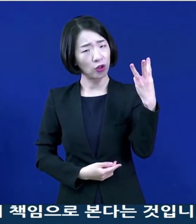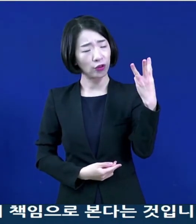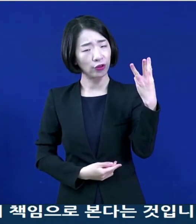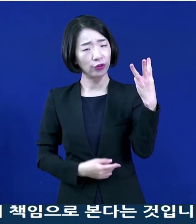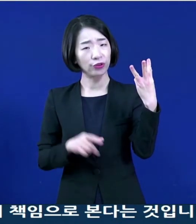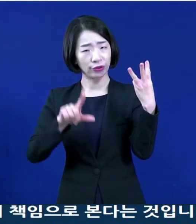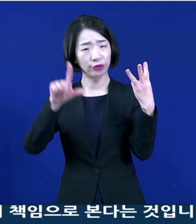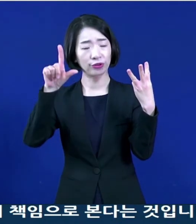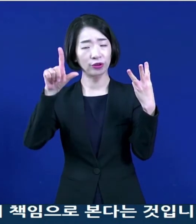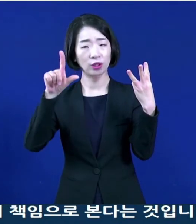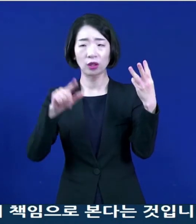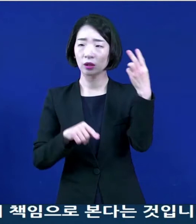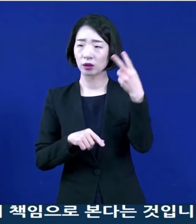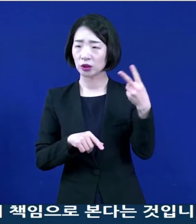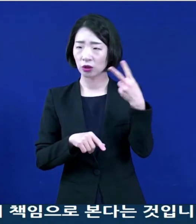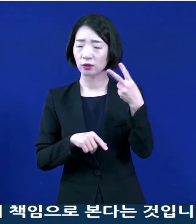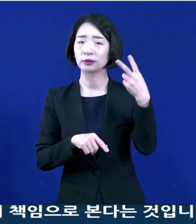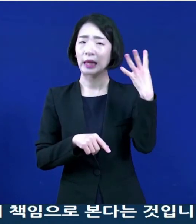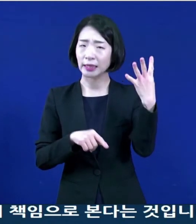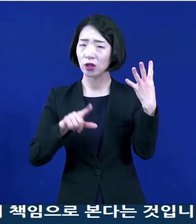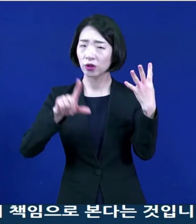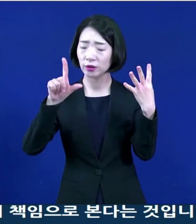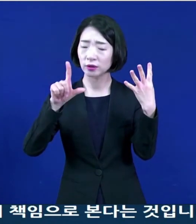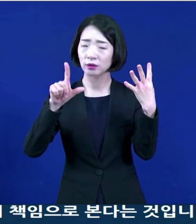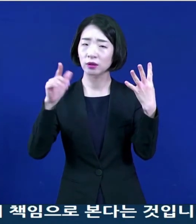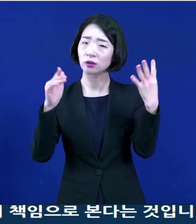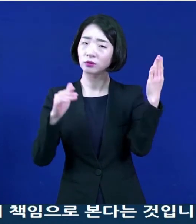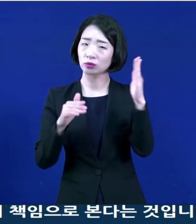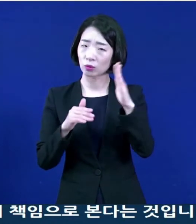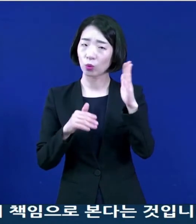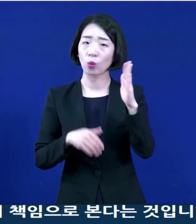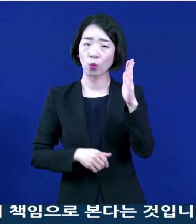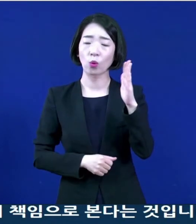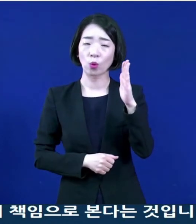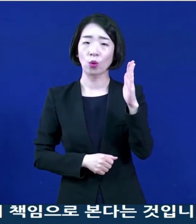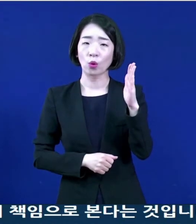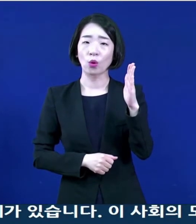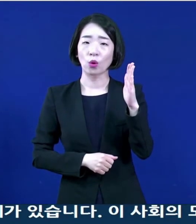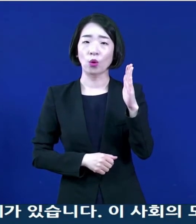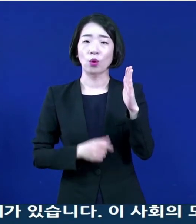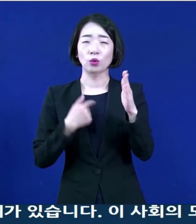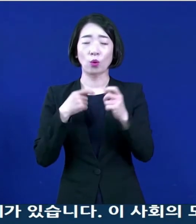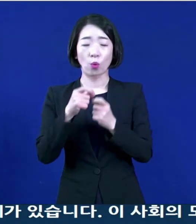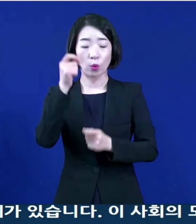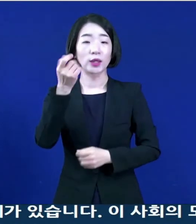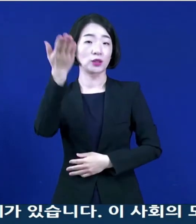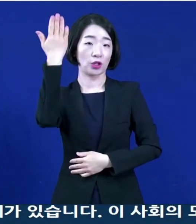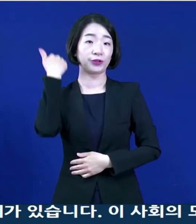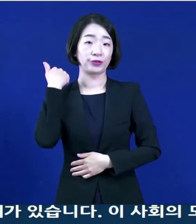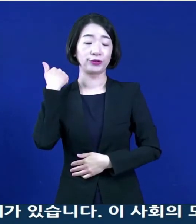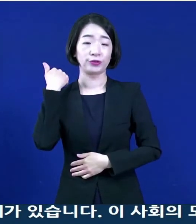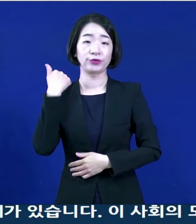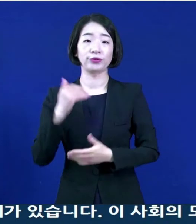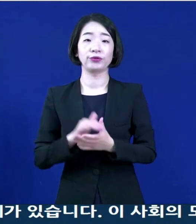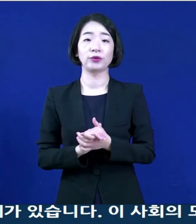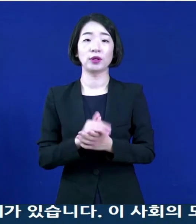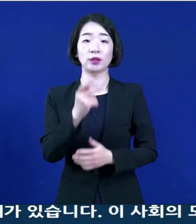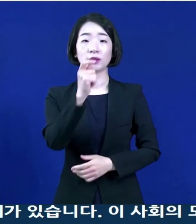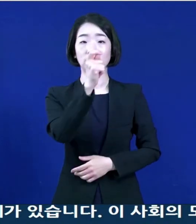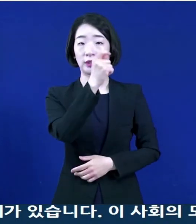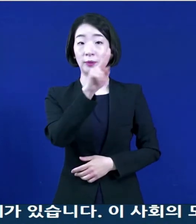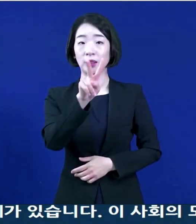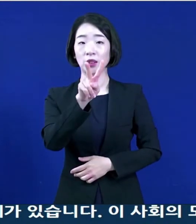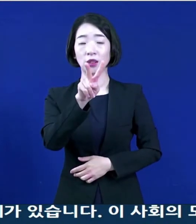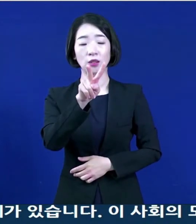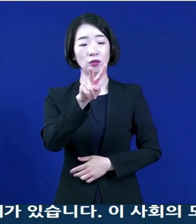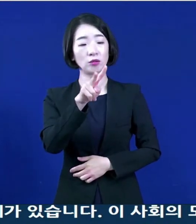같아요. 어쩌면 2004년일지도 모르겠는데 그 무렵이었습니다. 제가 꽤 오래전이었는데 이제 TV